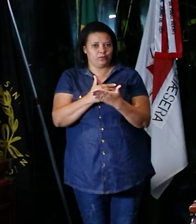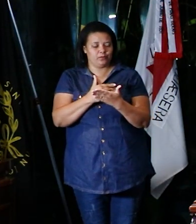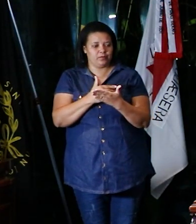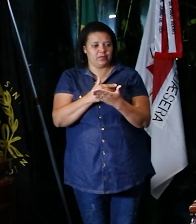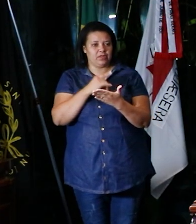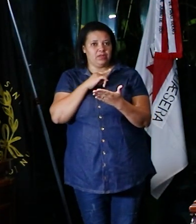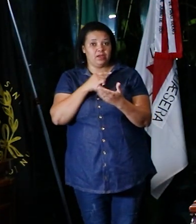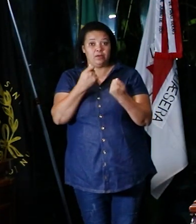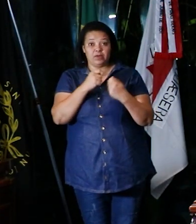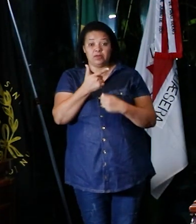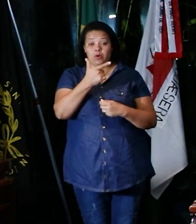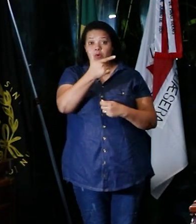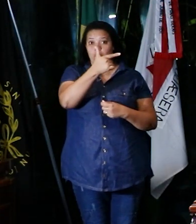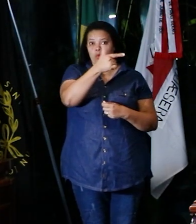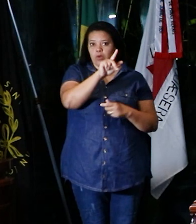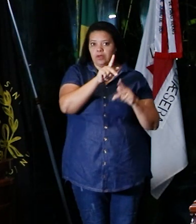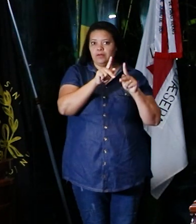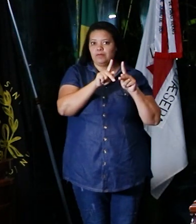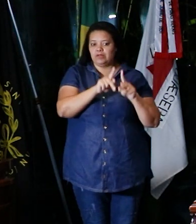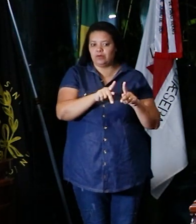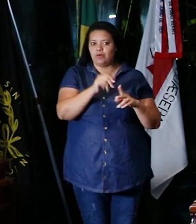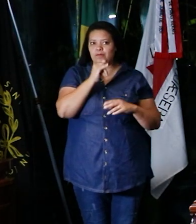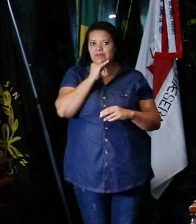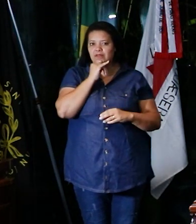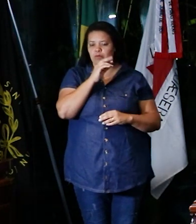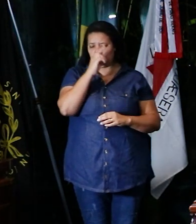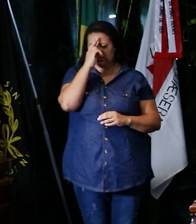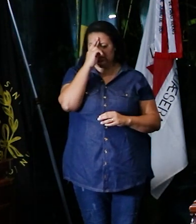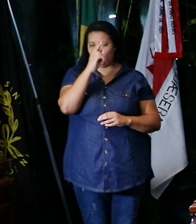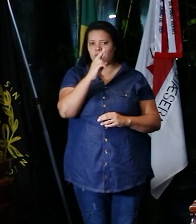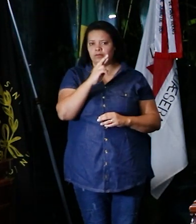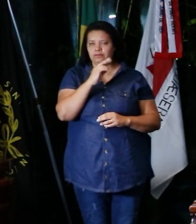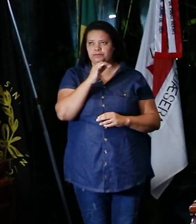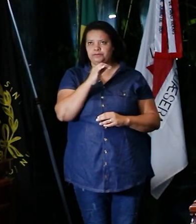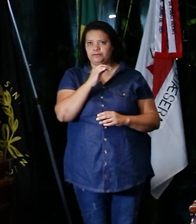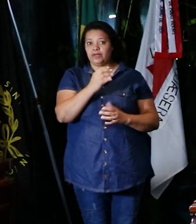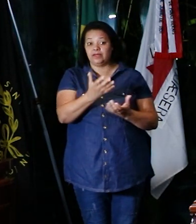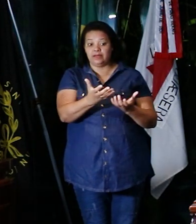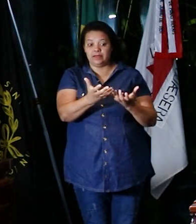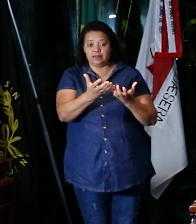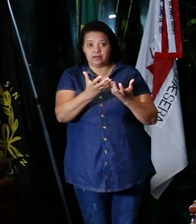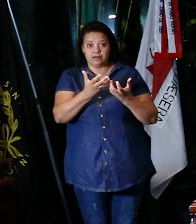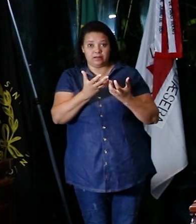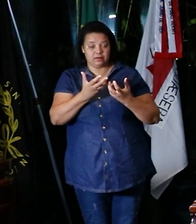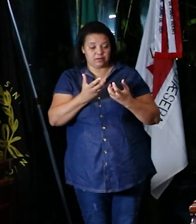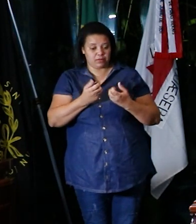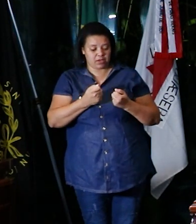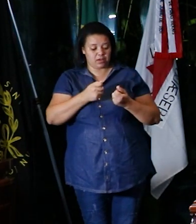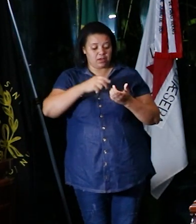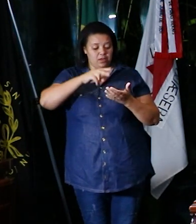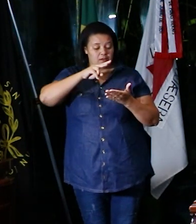um outro, o senhor, numa hipótese, para receber